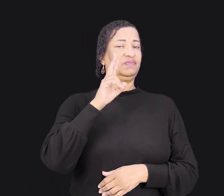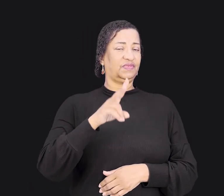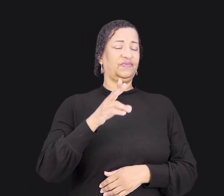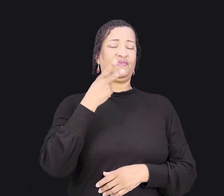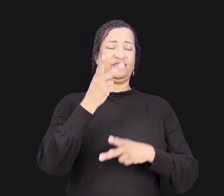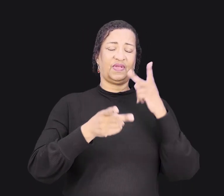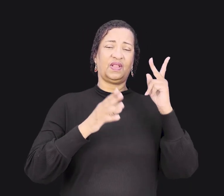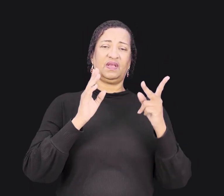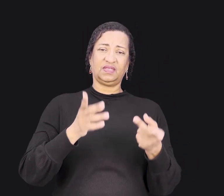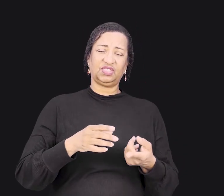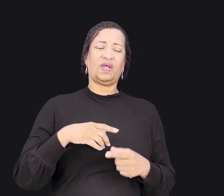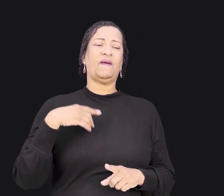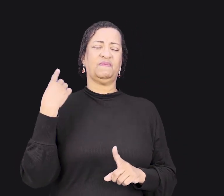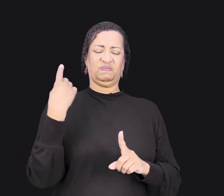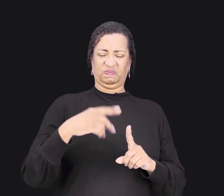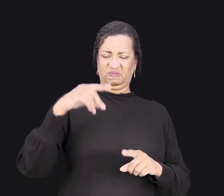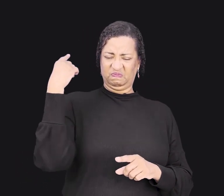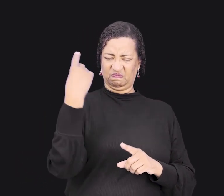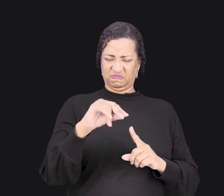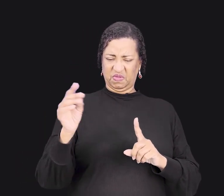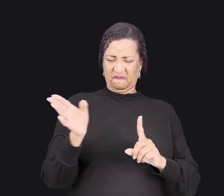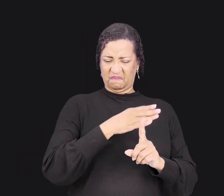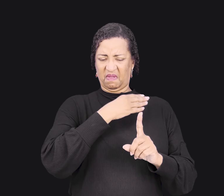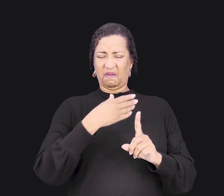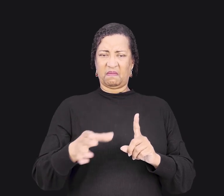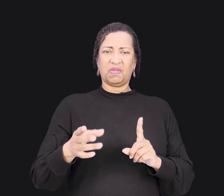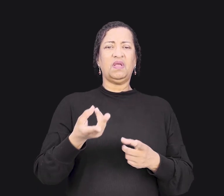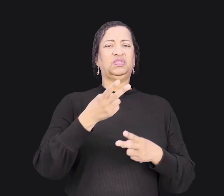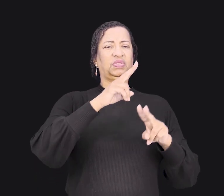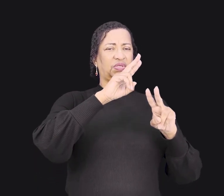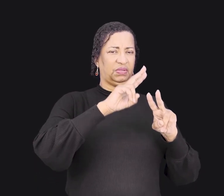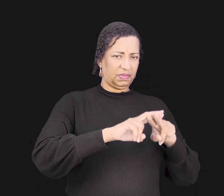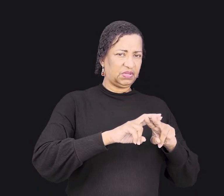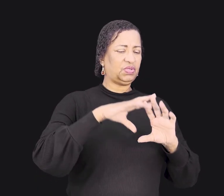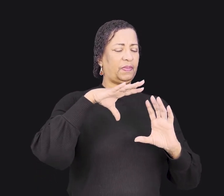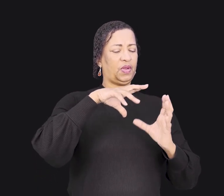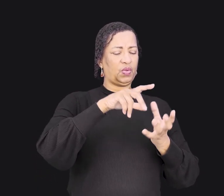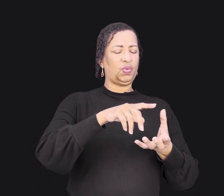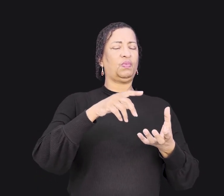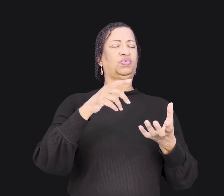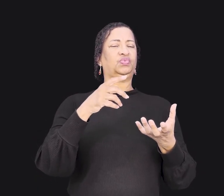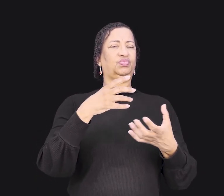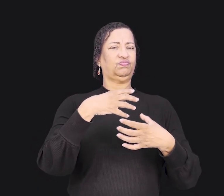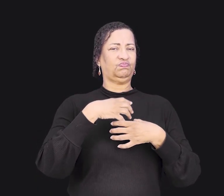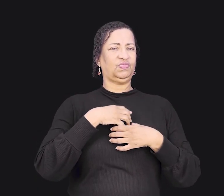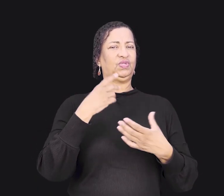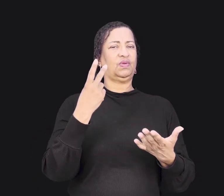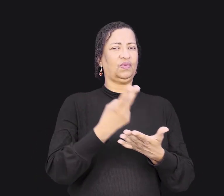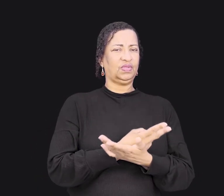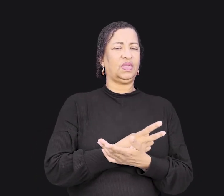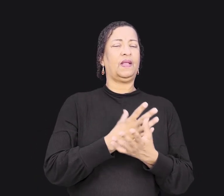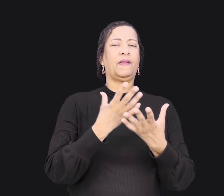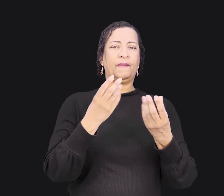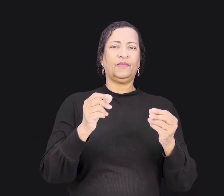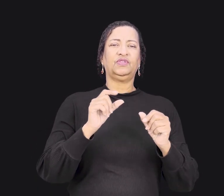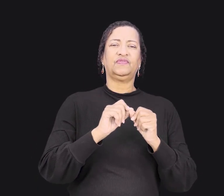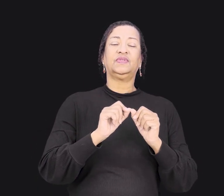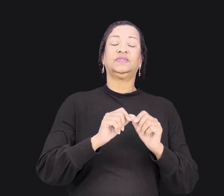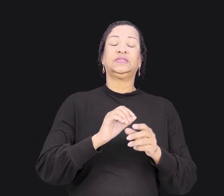das torturas que são impostas a prisioneiros em muitas partes do mundo e que muitos são submetidos à lavagem cerebral. Eles